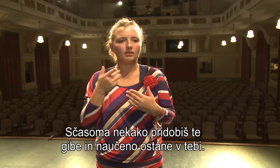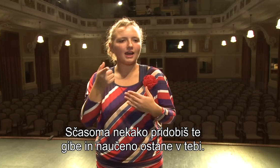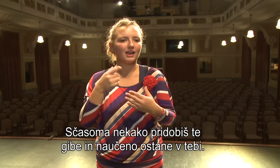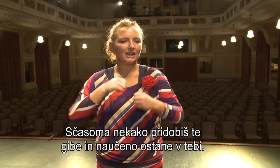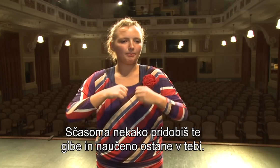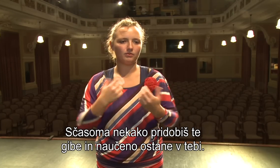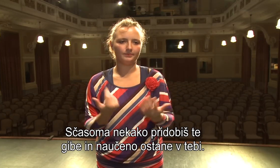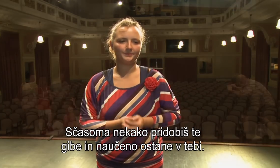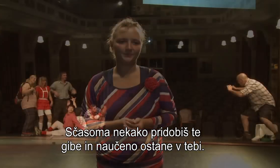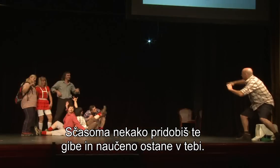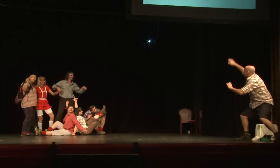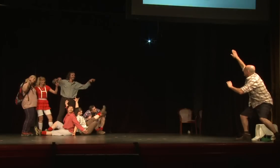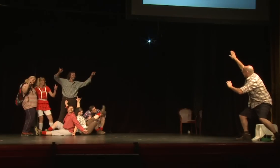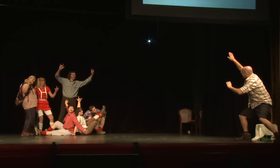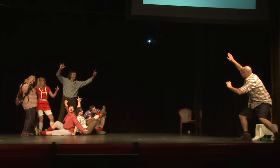tak gib.